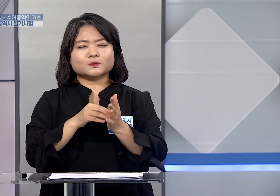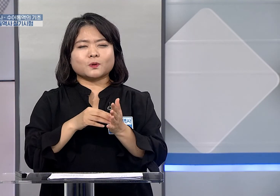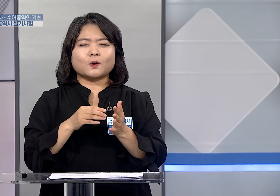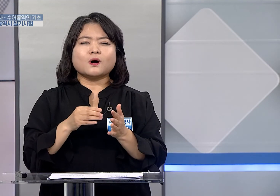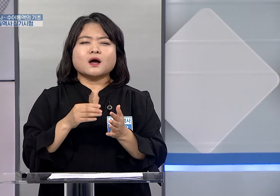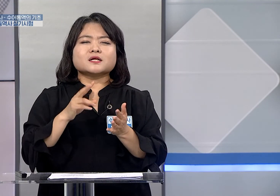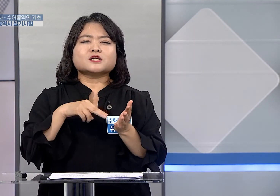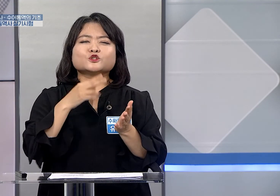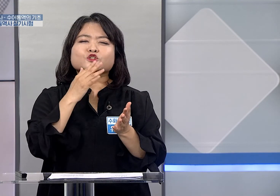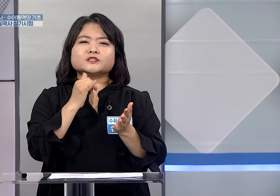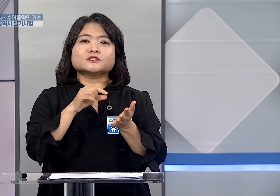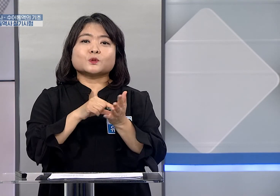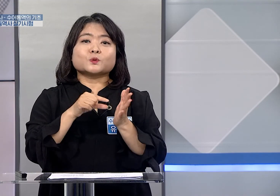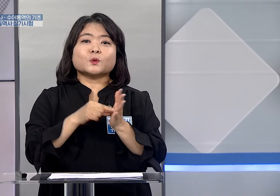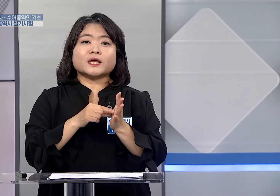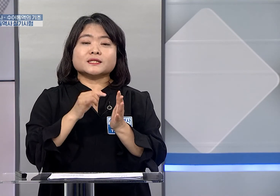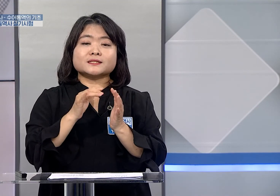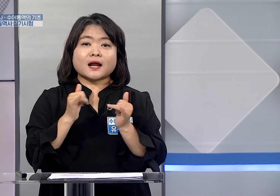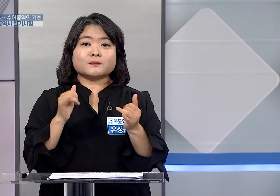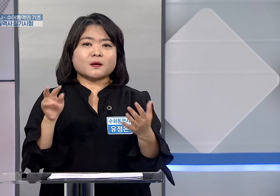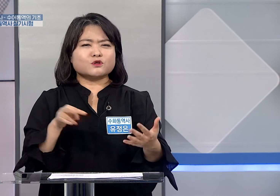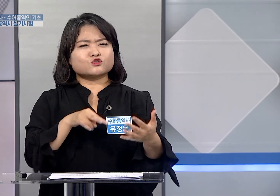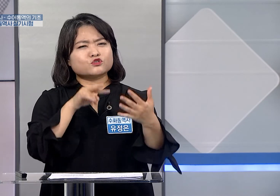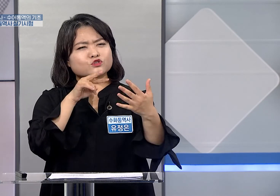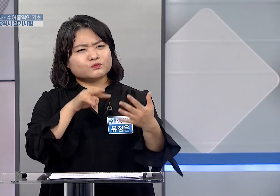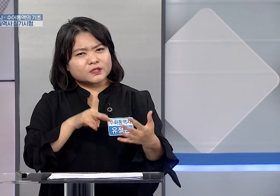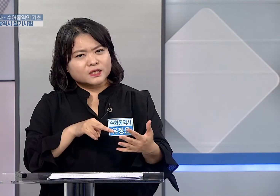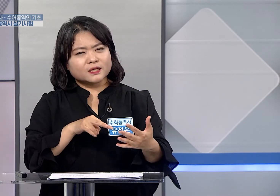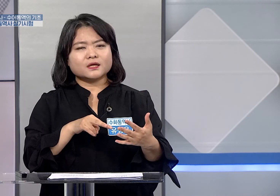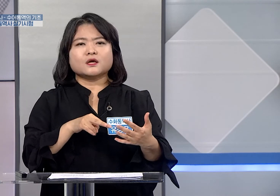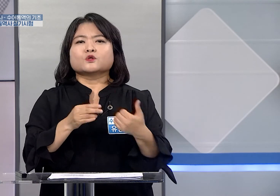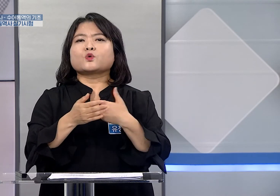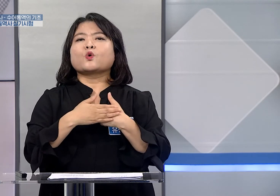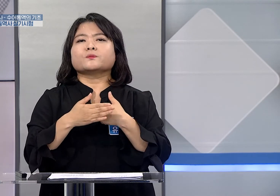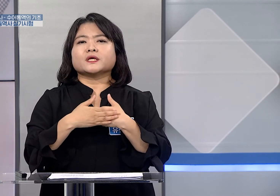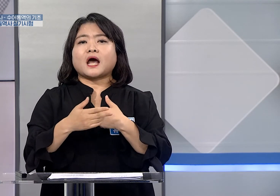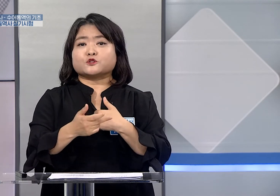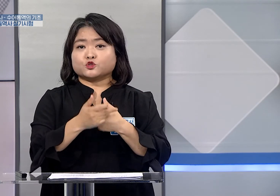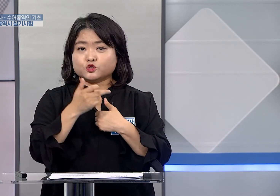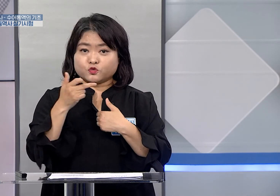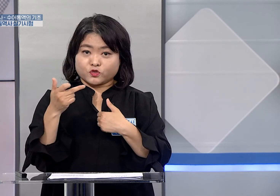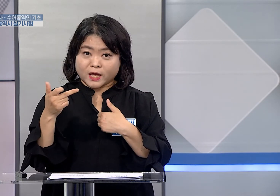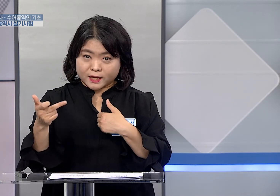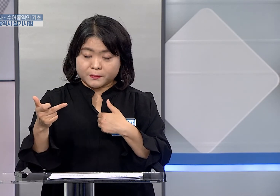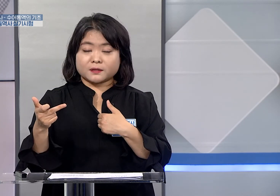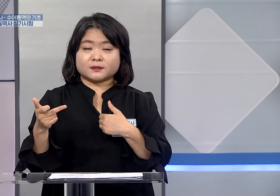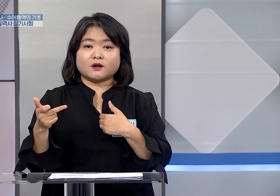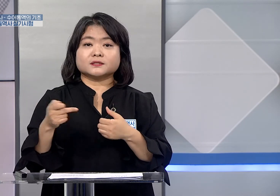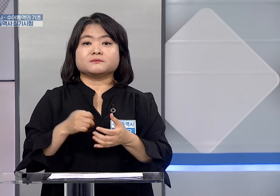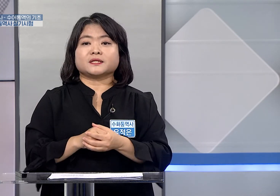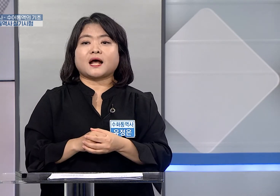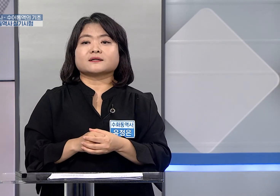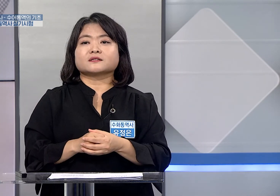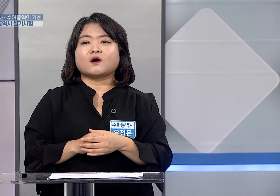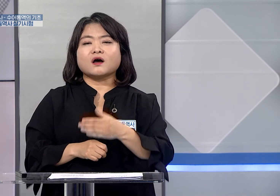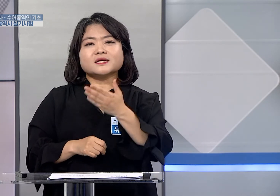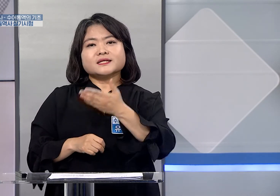정도 읽을 수 있을 정도에 있는 사람이라면 충분히 도움이 아주 될 것입니다. 그래서 이